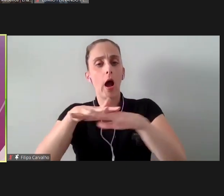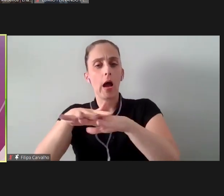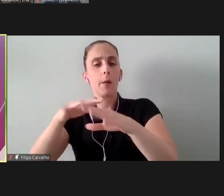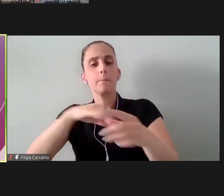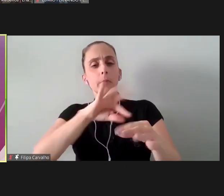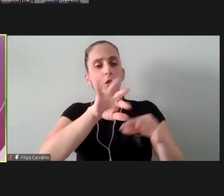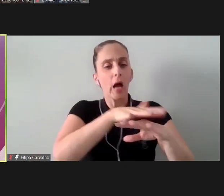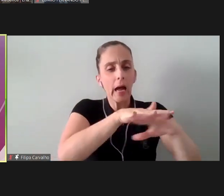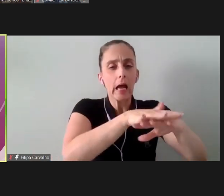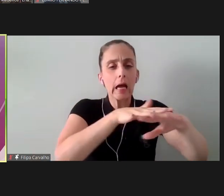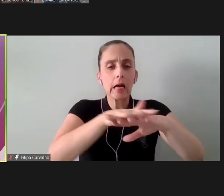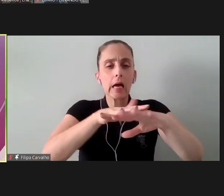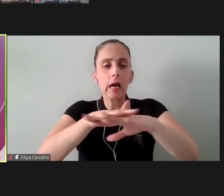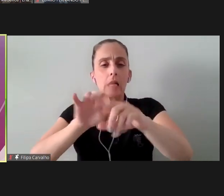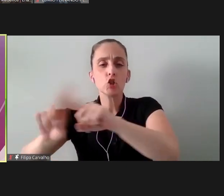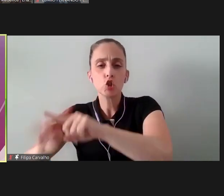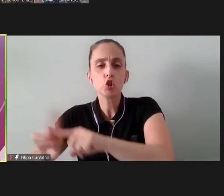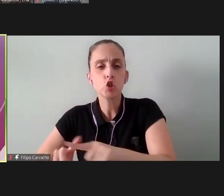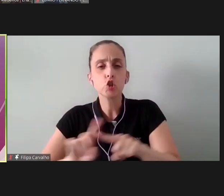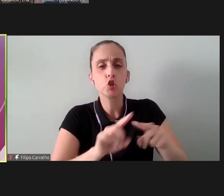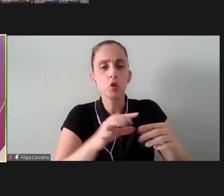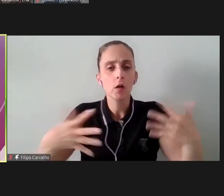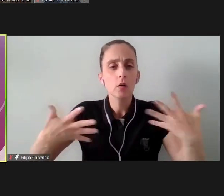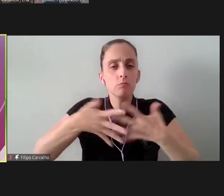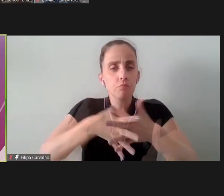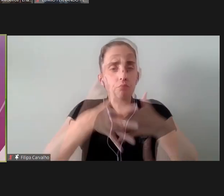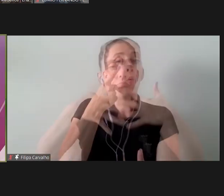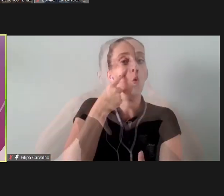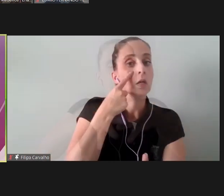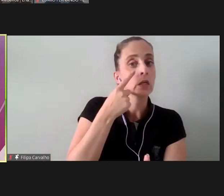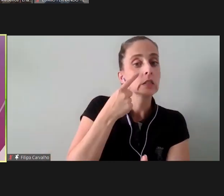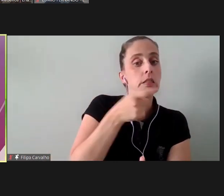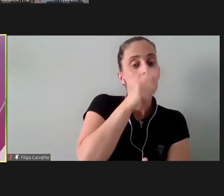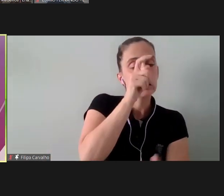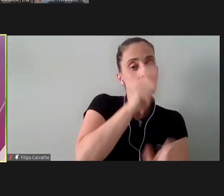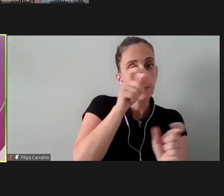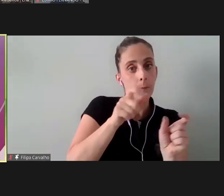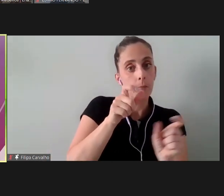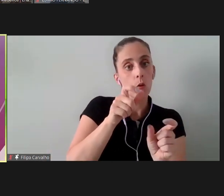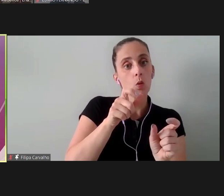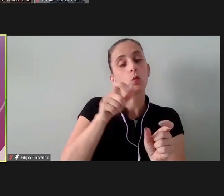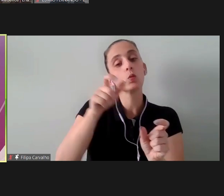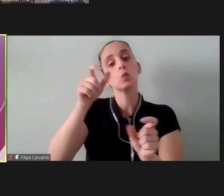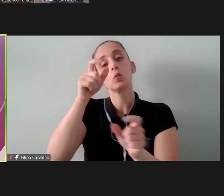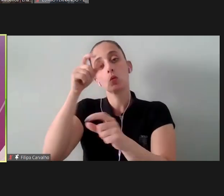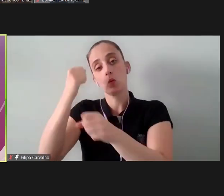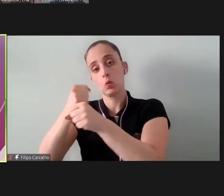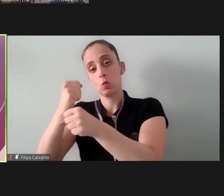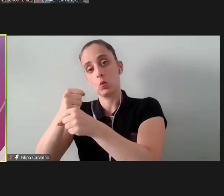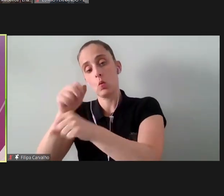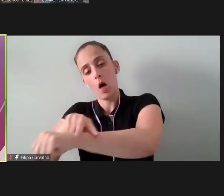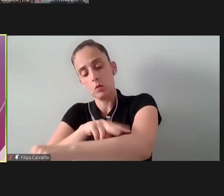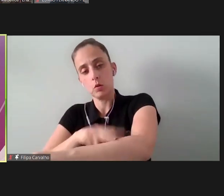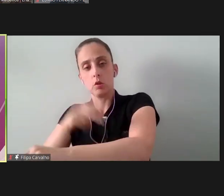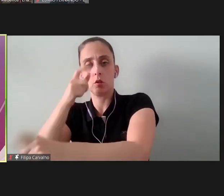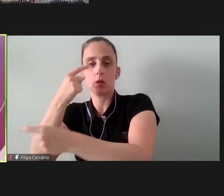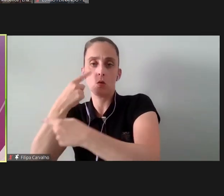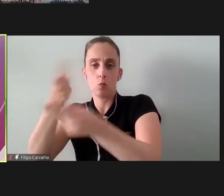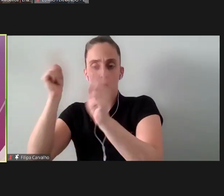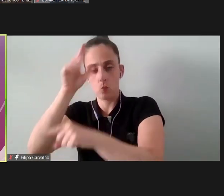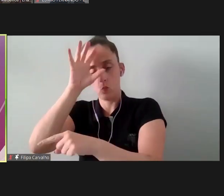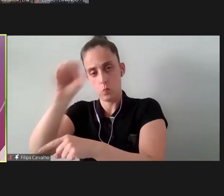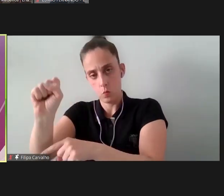redes. Um hub onde conseguimos, de facto, sinergir o conhecimento da administração pública cotidiana. E este